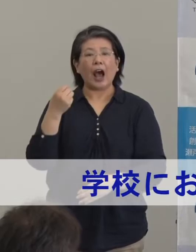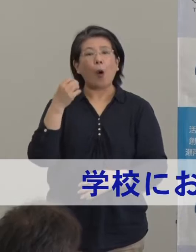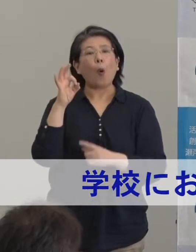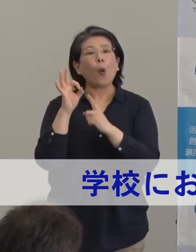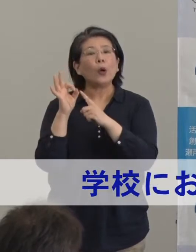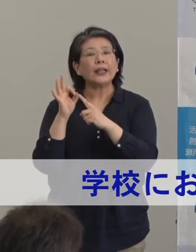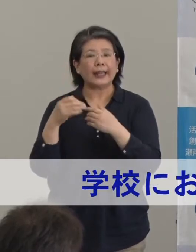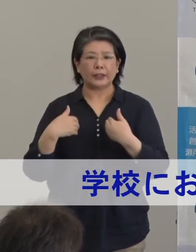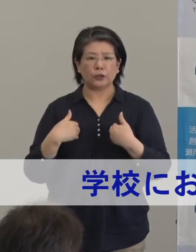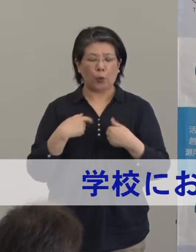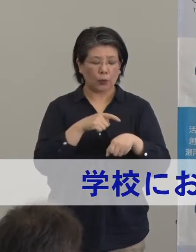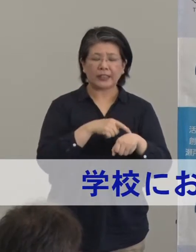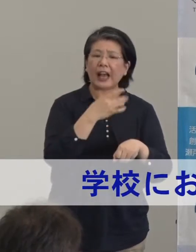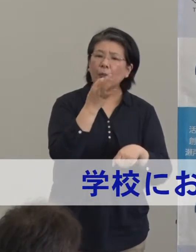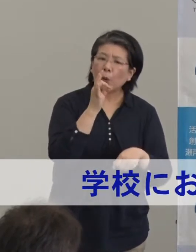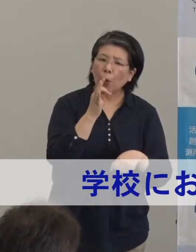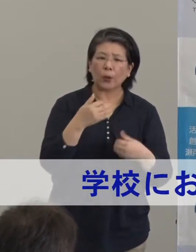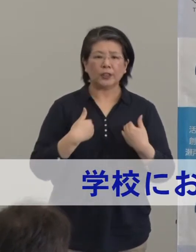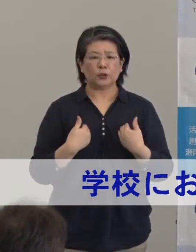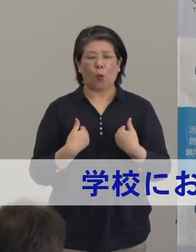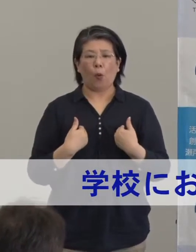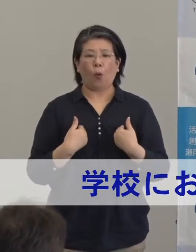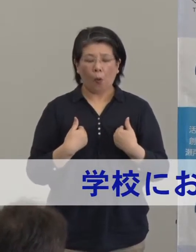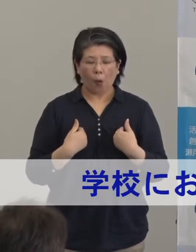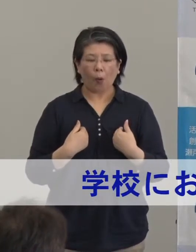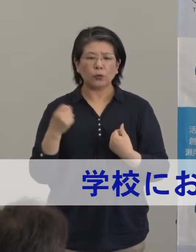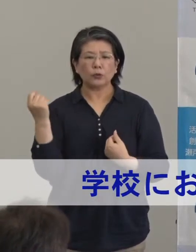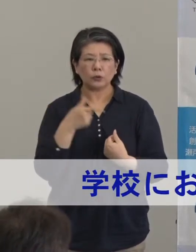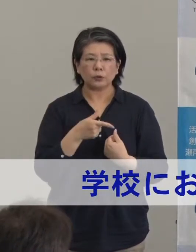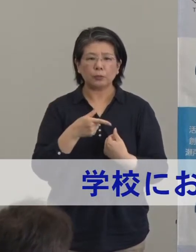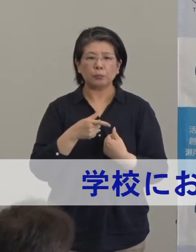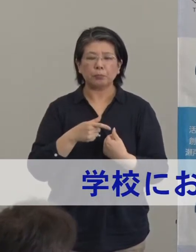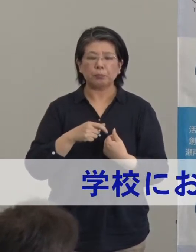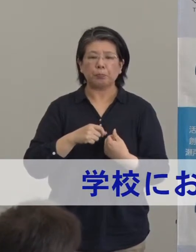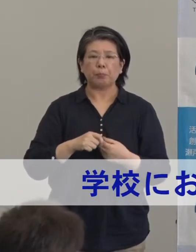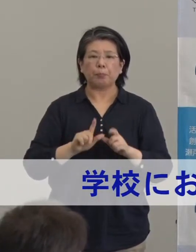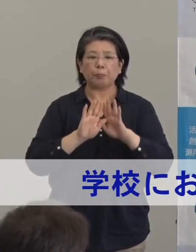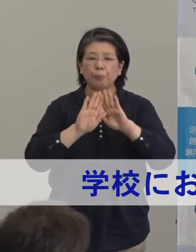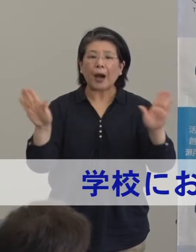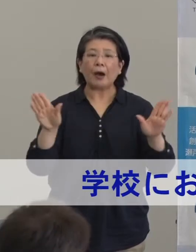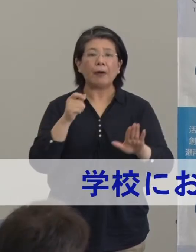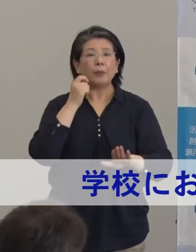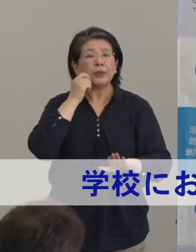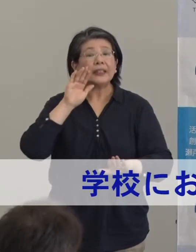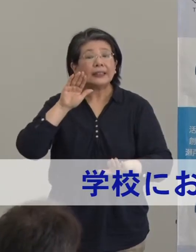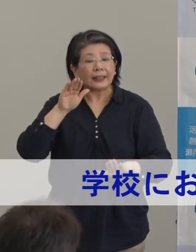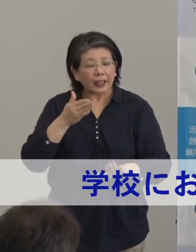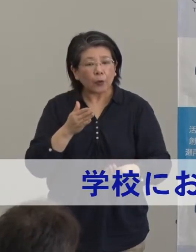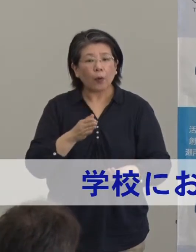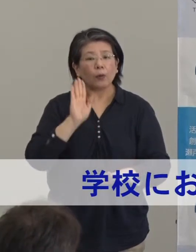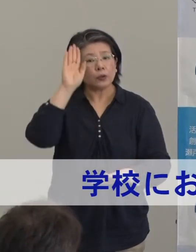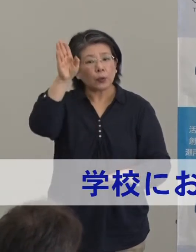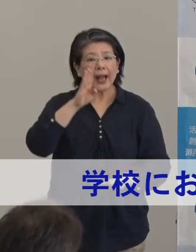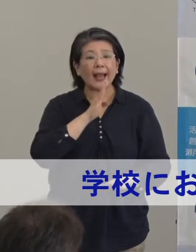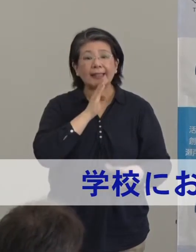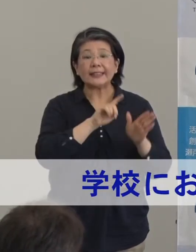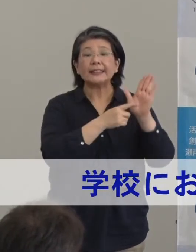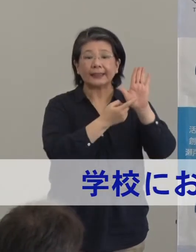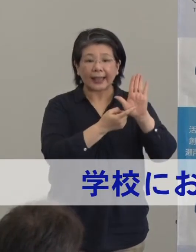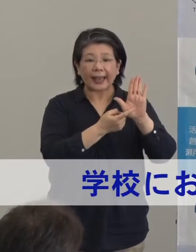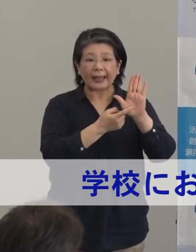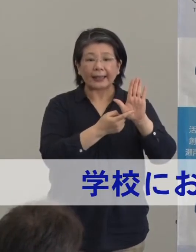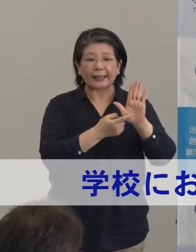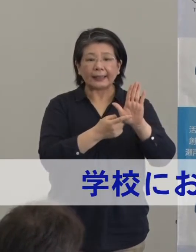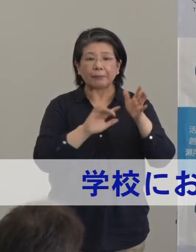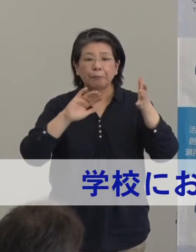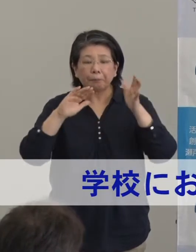間もかかりますので、なかなかすぐにはできませんけれども、まあ、これが実現されますと、家庭でのオンライン学習